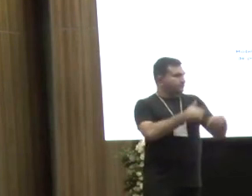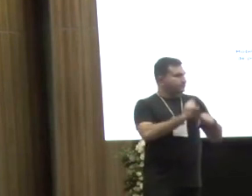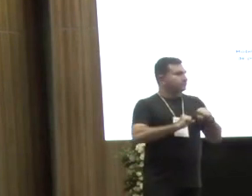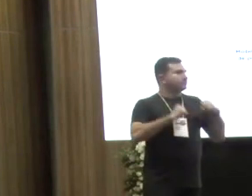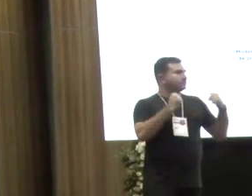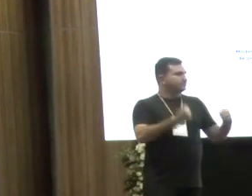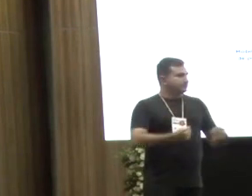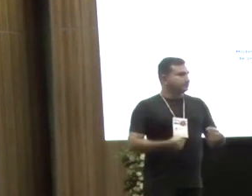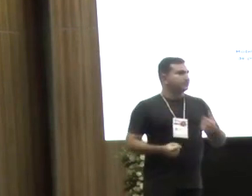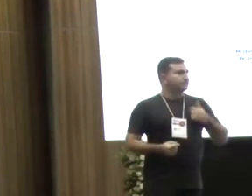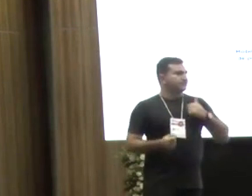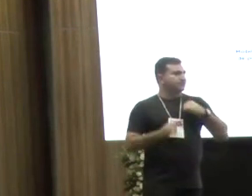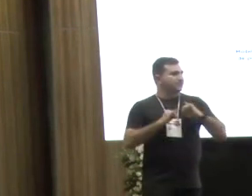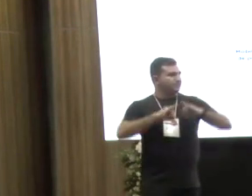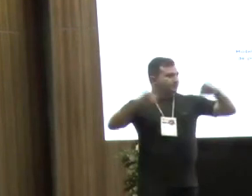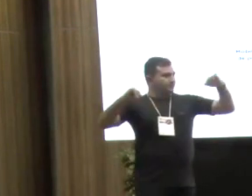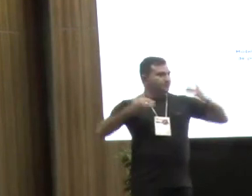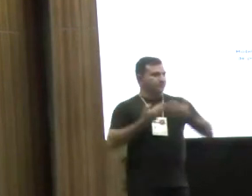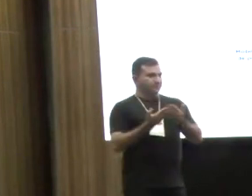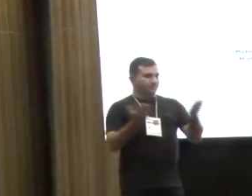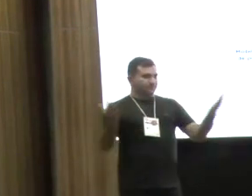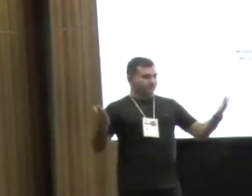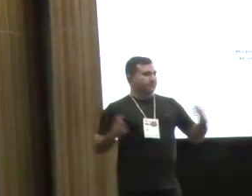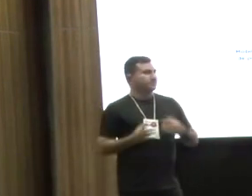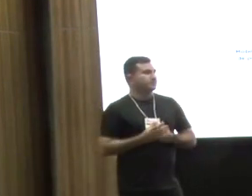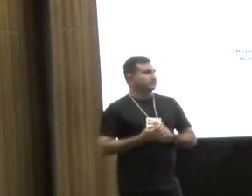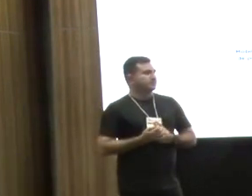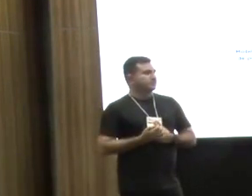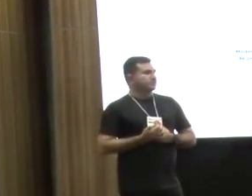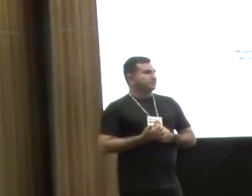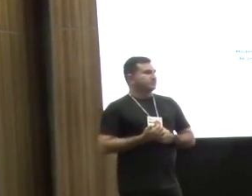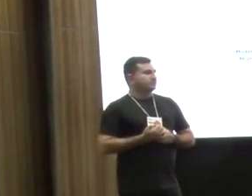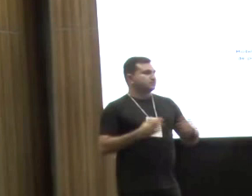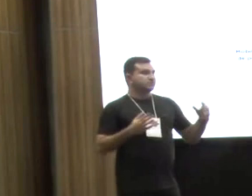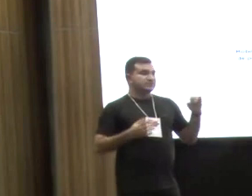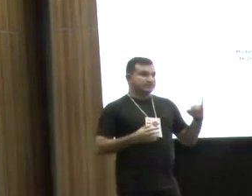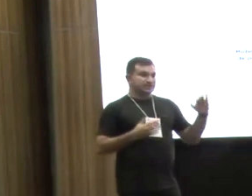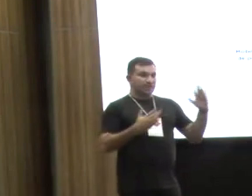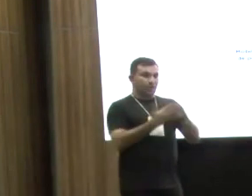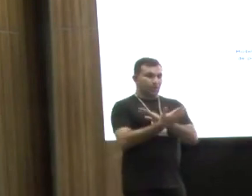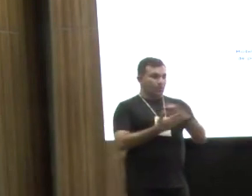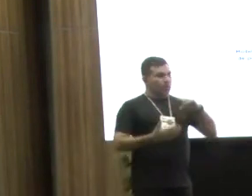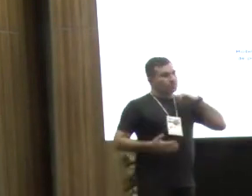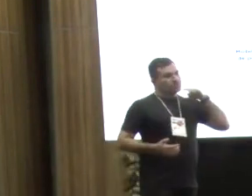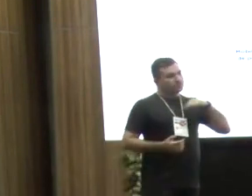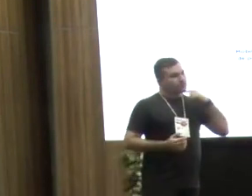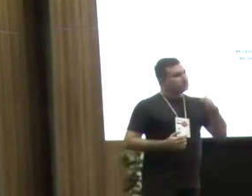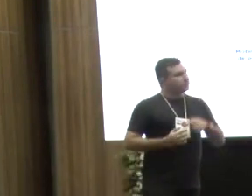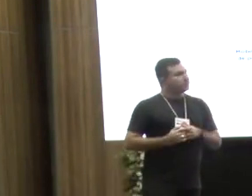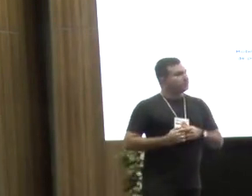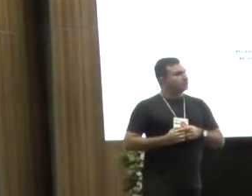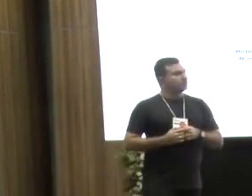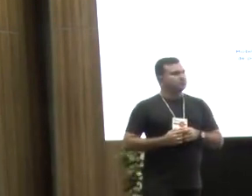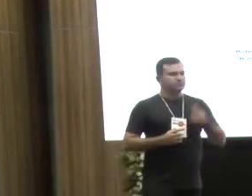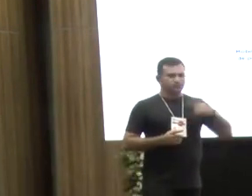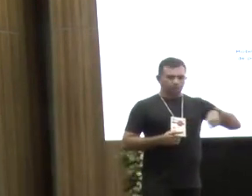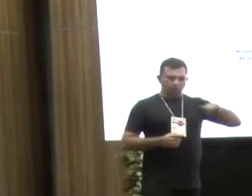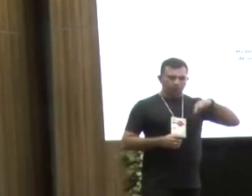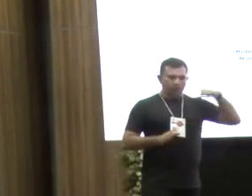E eu dizia para eles, quando algo não dá certo, não é fundo do poço,